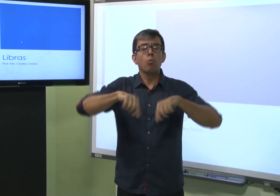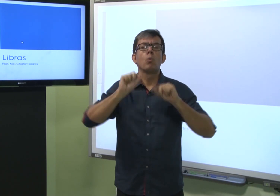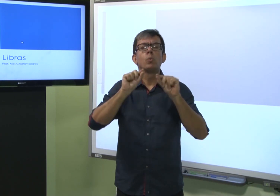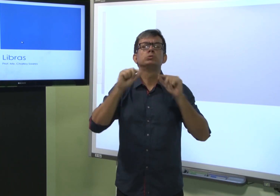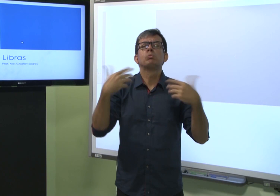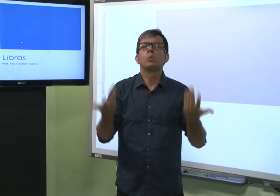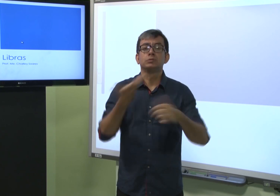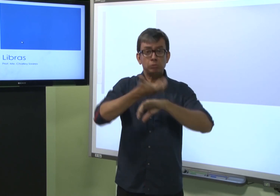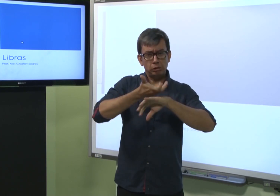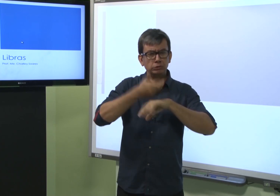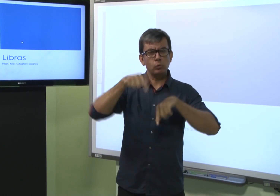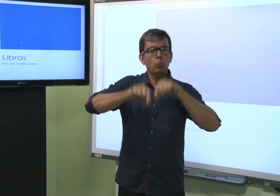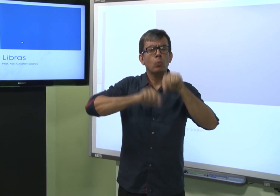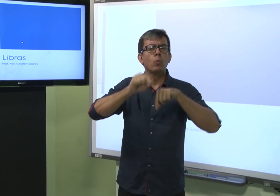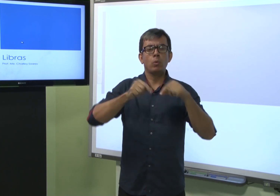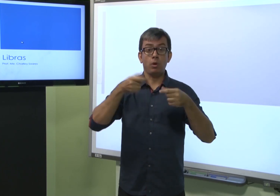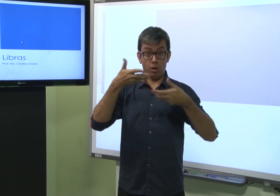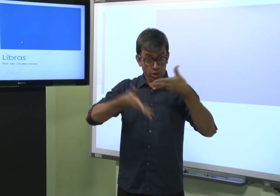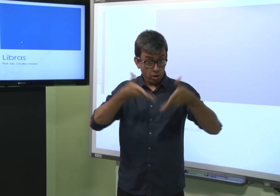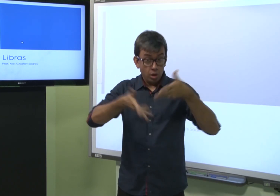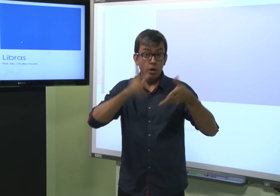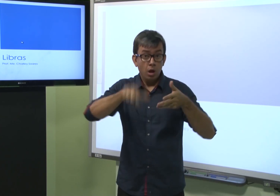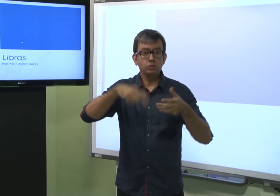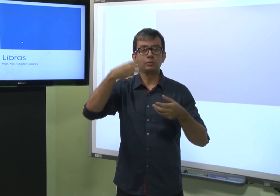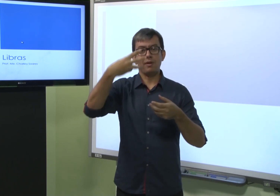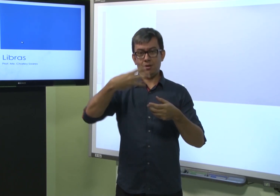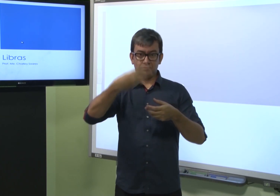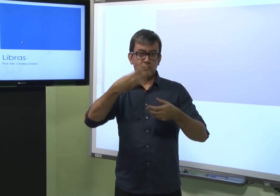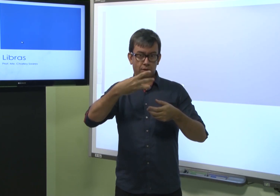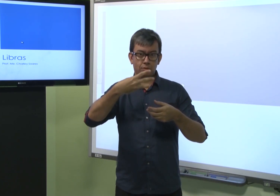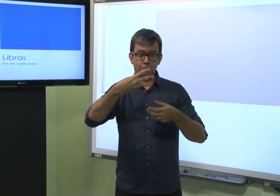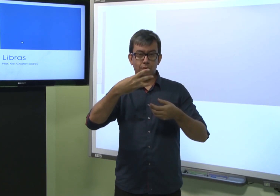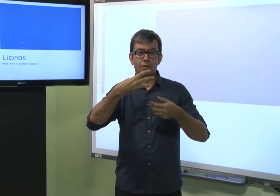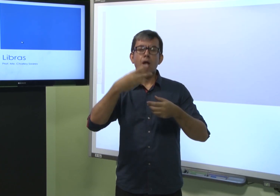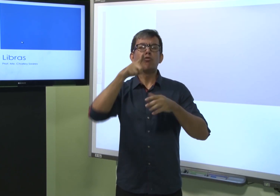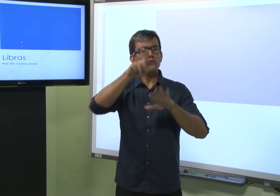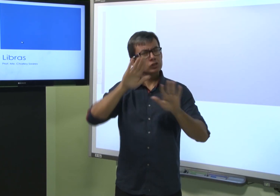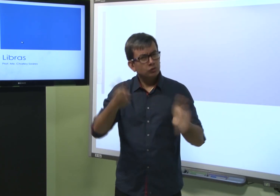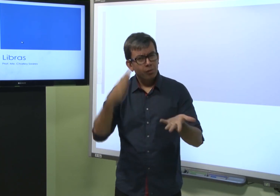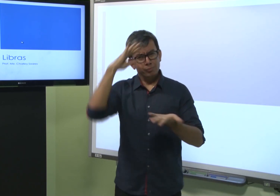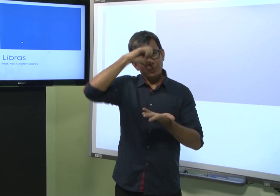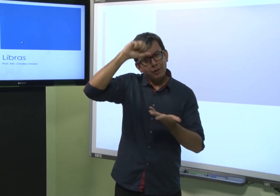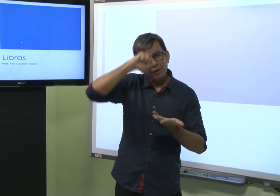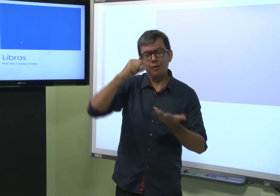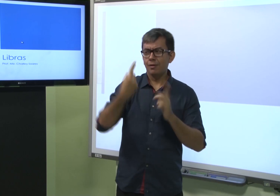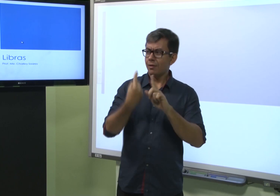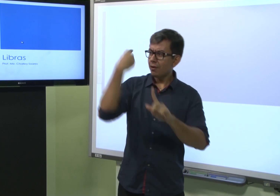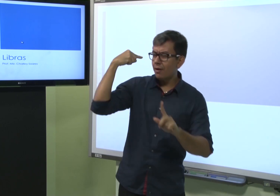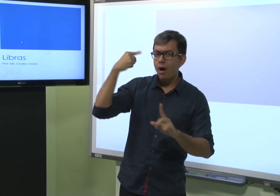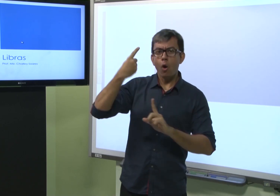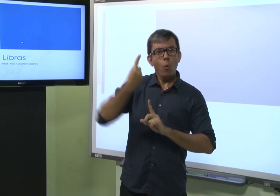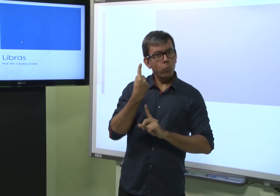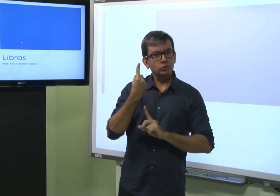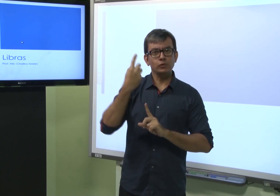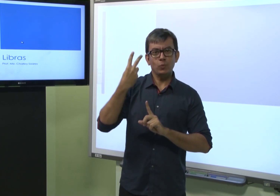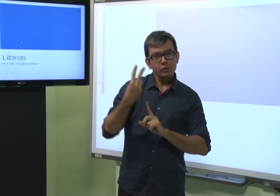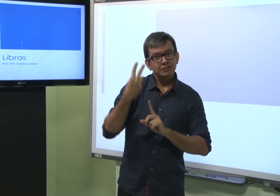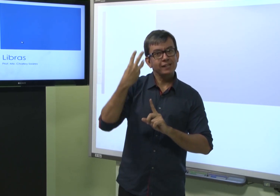certo? E hoje eu estou aqui para ensinar o conteúdo de Linguística da Libras 3. Vocês